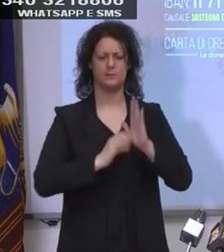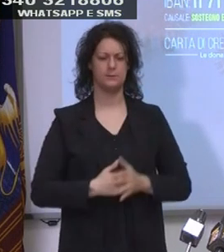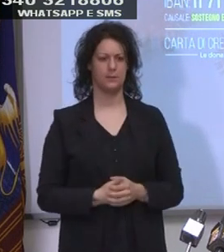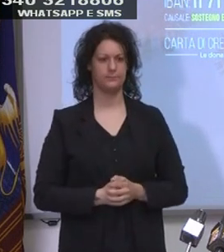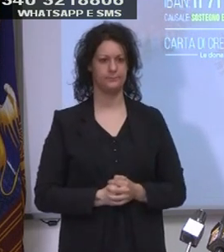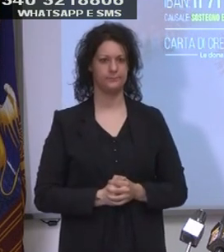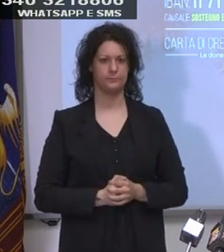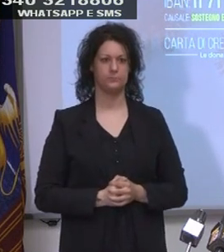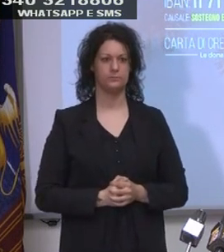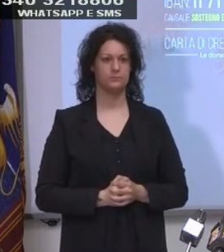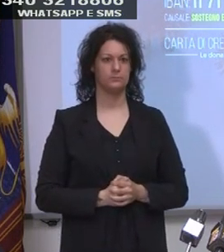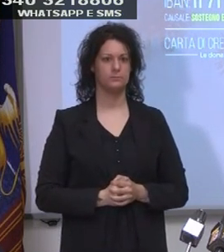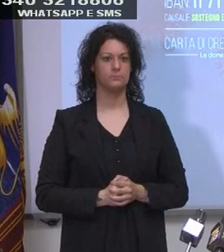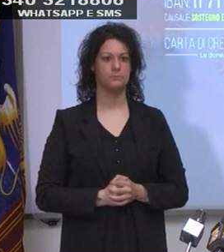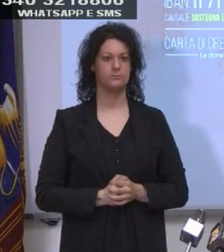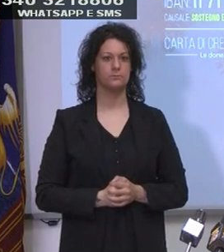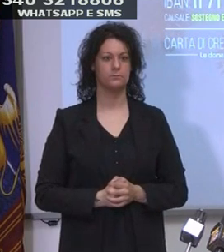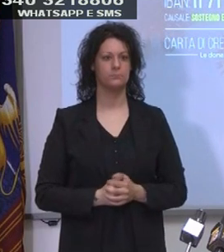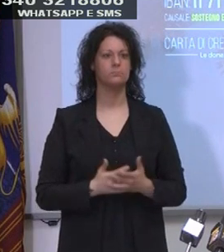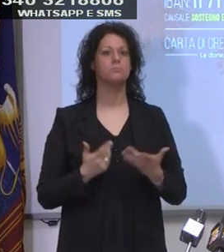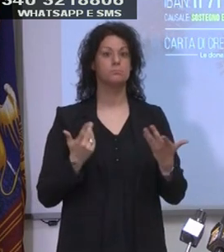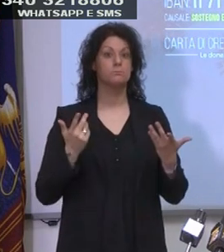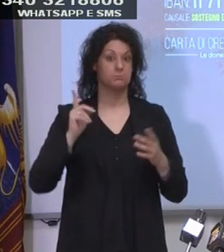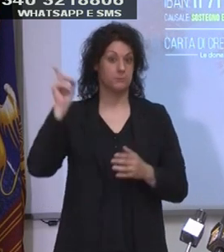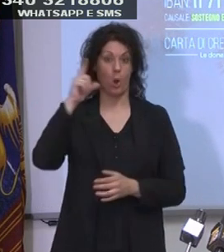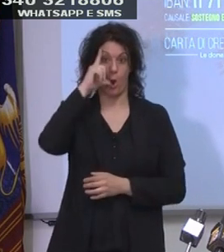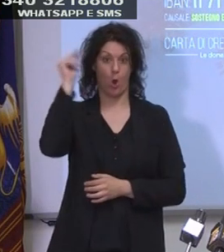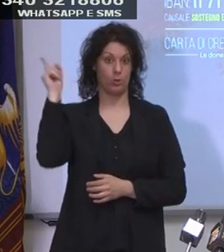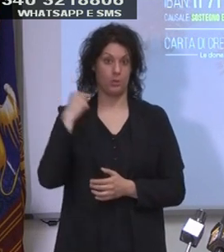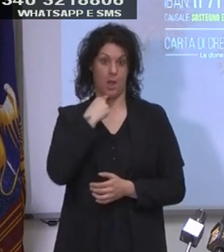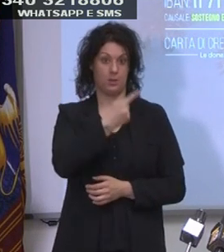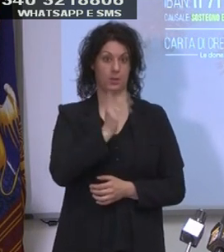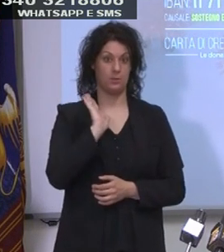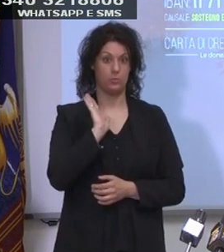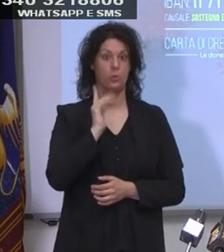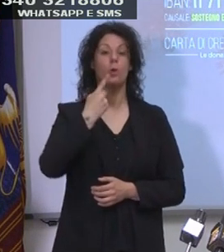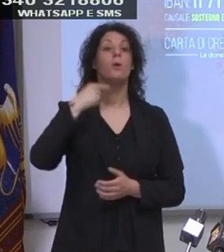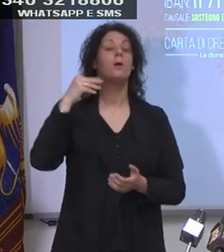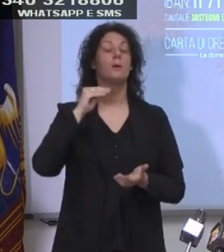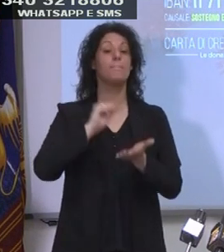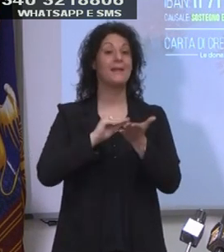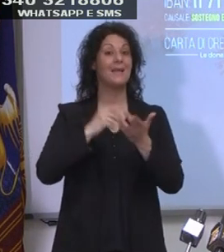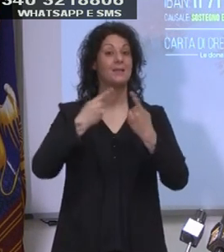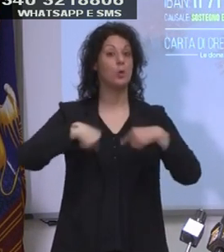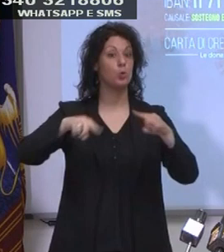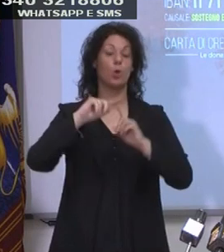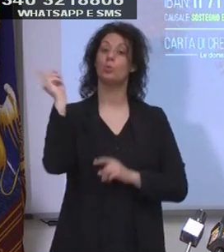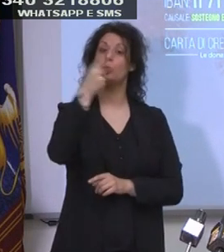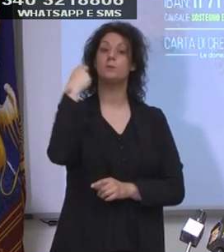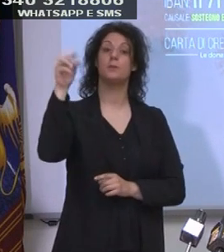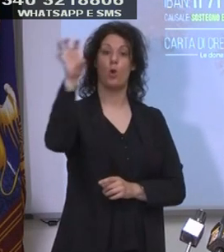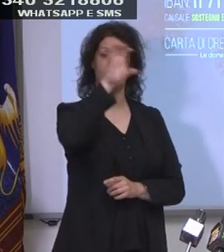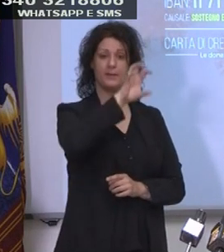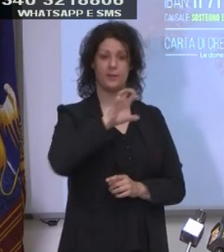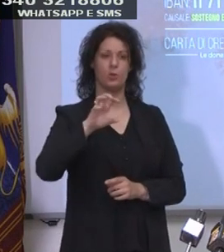Questo è una proposta che ha fatto il Presidente del Consiglio dei Ministri alla presenza di tutti i governatori e si mette in piedi una sorta